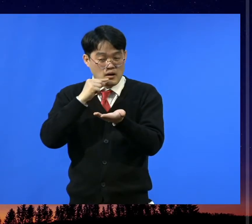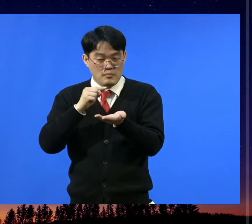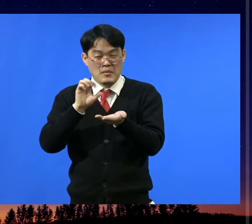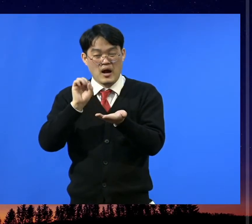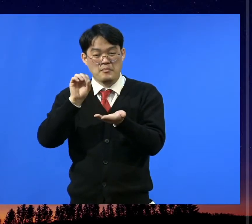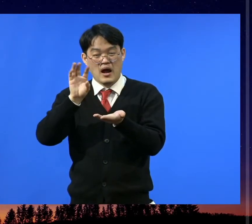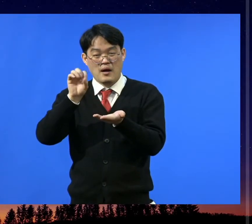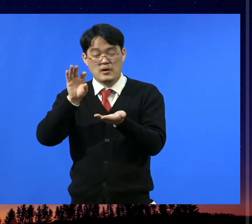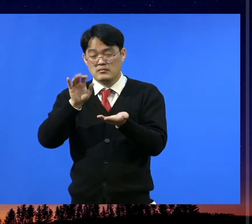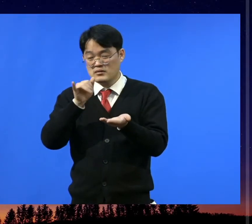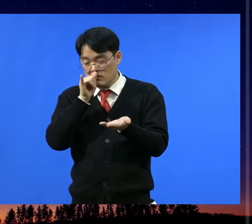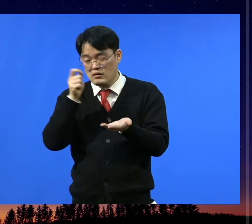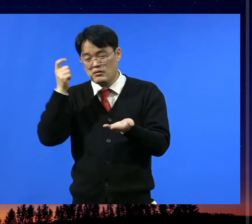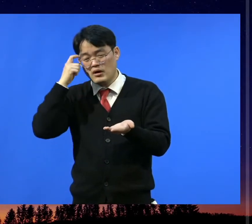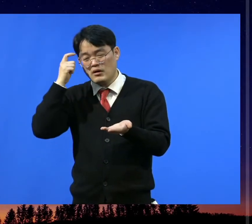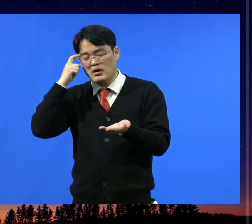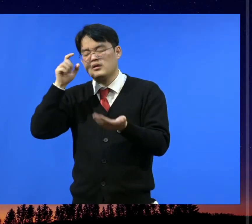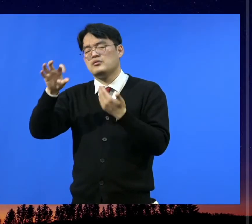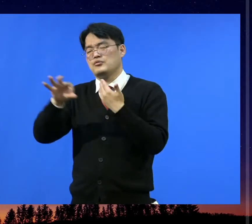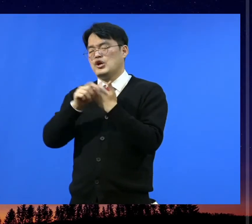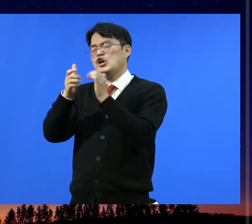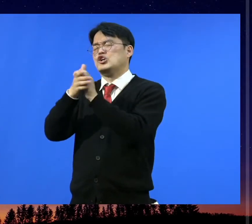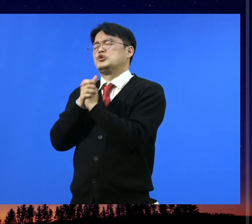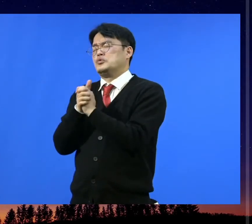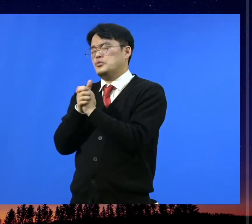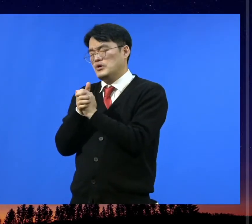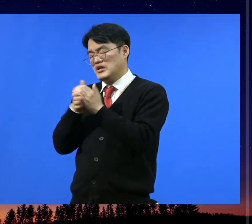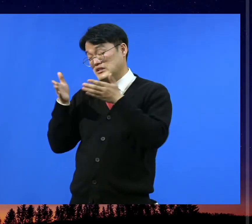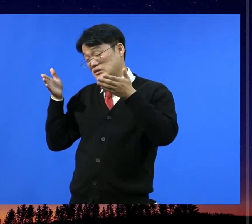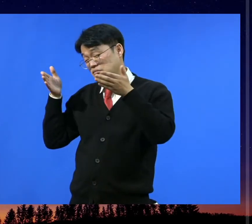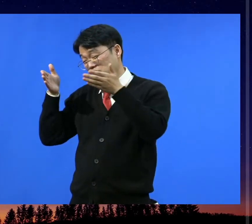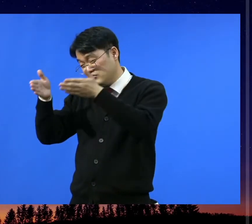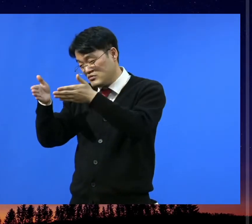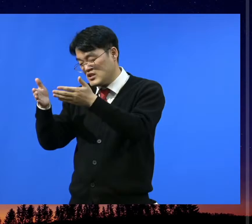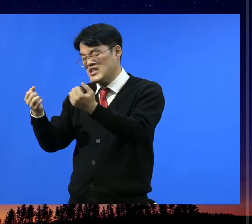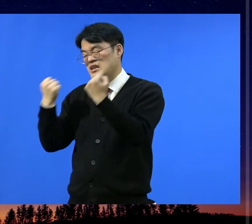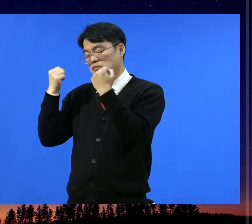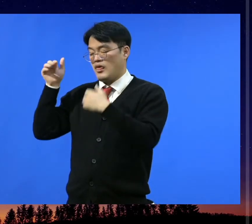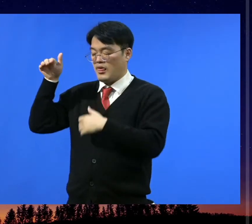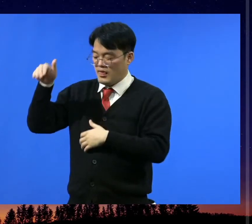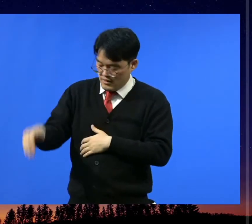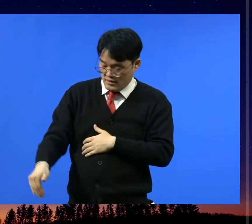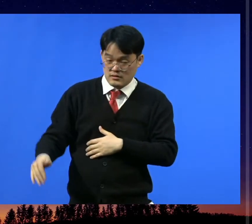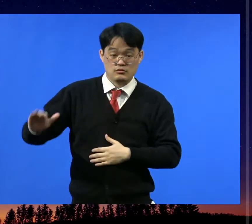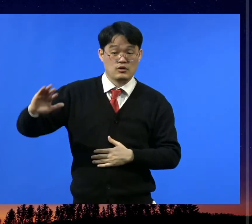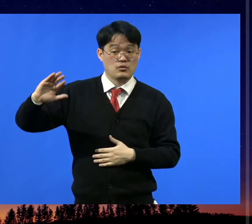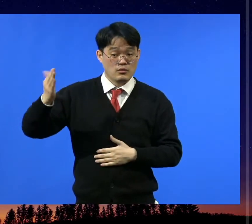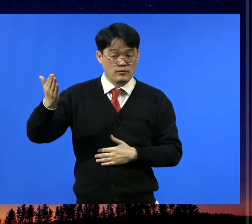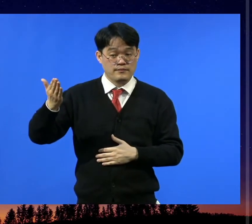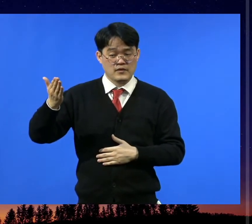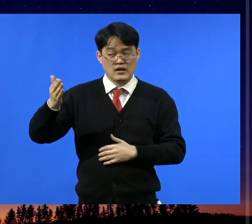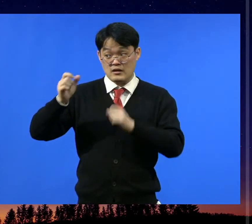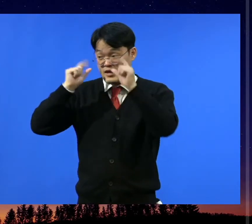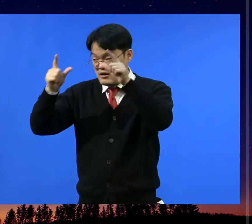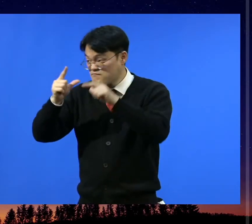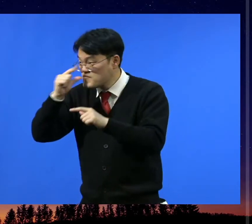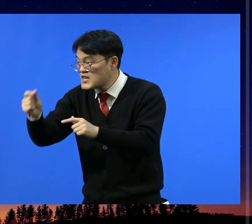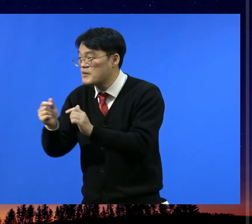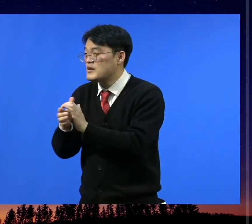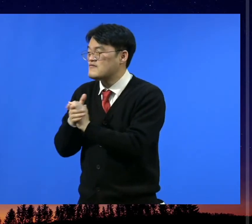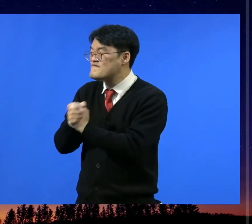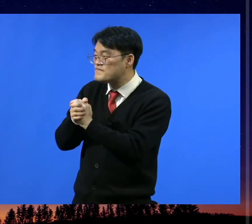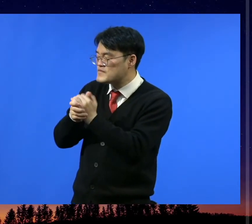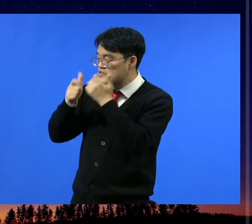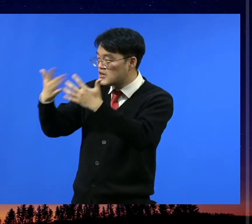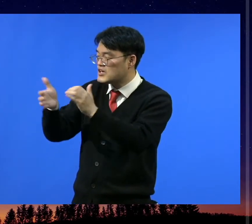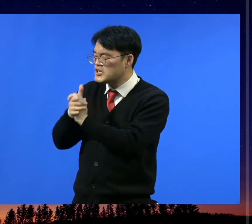기도가 소홀히 되게 되는 거예요. 기도의 집중력을 잃어버리고 깨어있는 민감한 기도를 할 수가 없는 거예요.